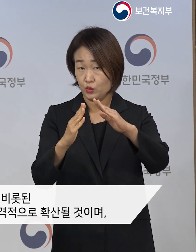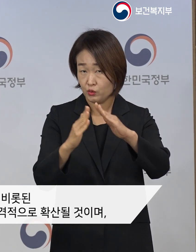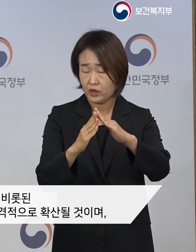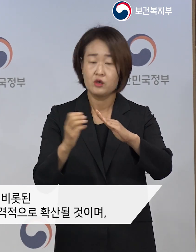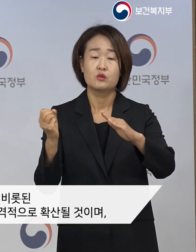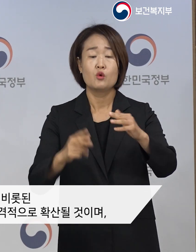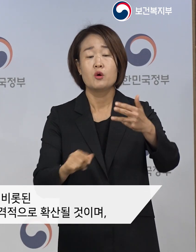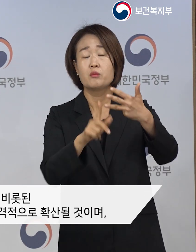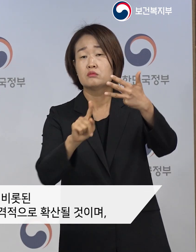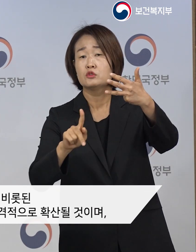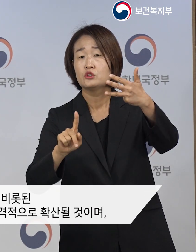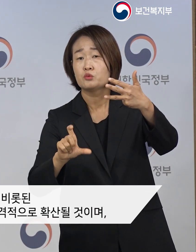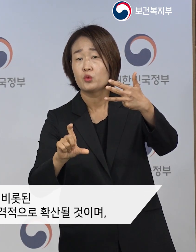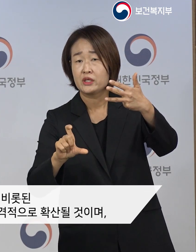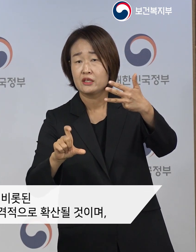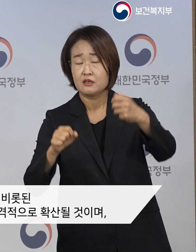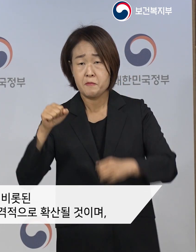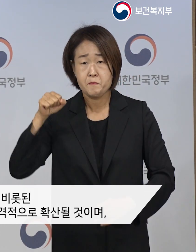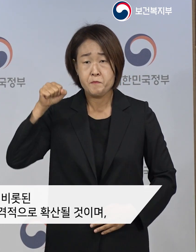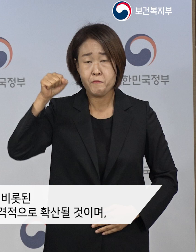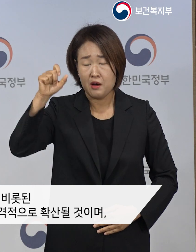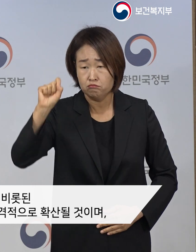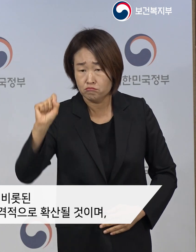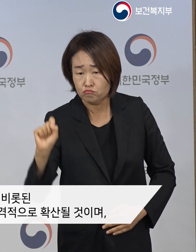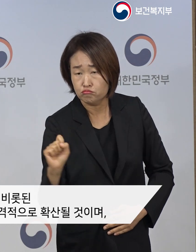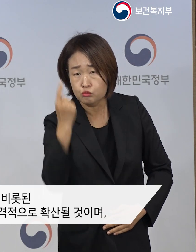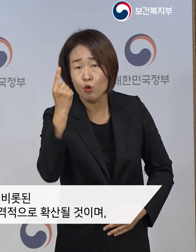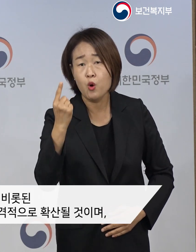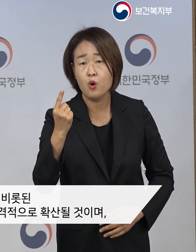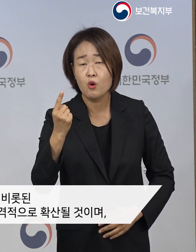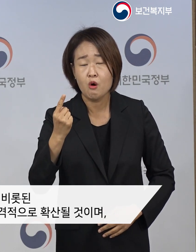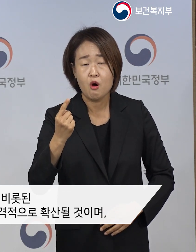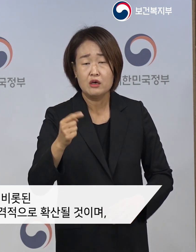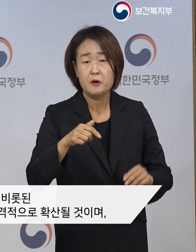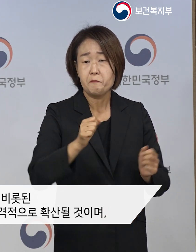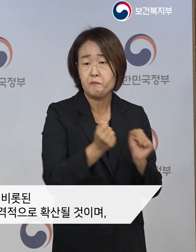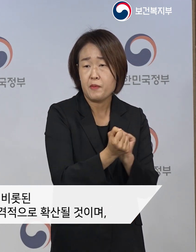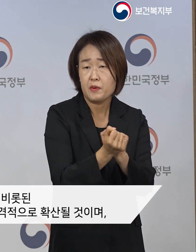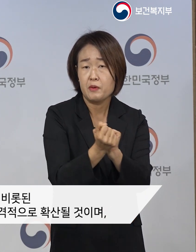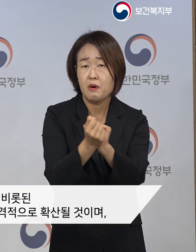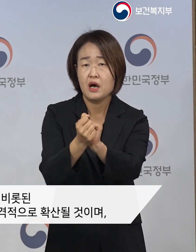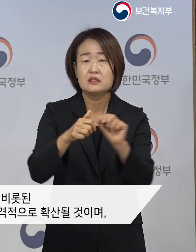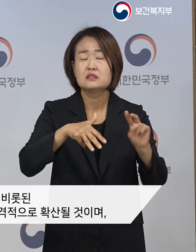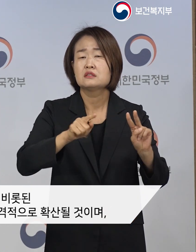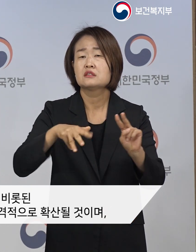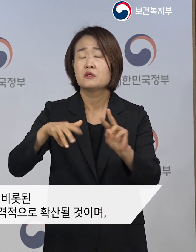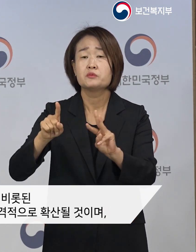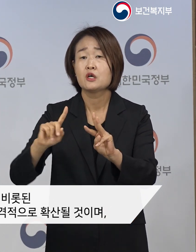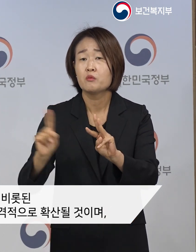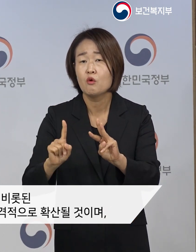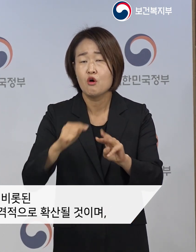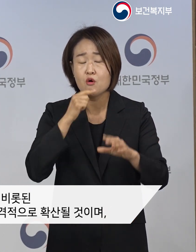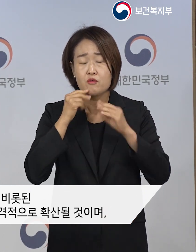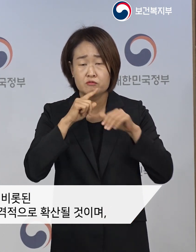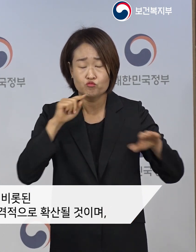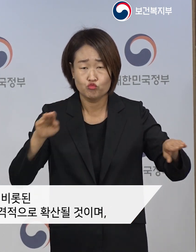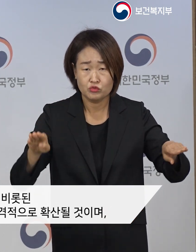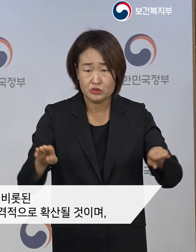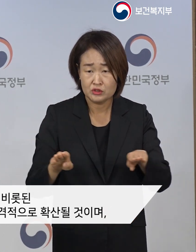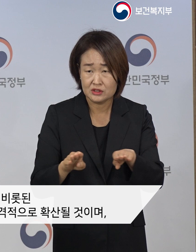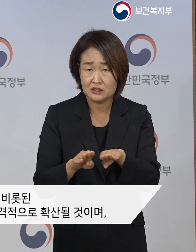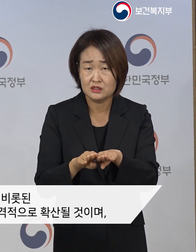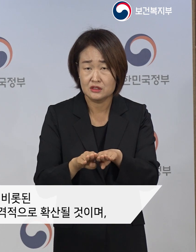특히 사랑제일교회와 광복절 집회 등에서 비롯된 2차, 3차의 연쇄 감염이